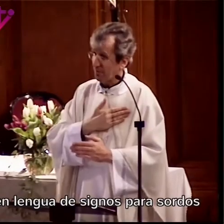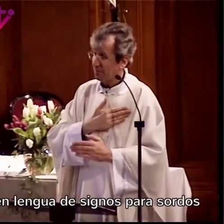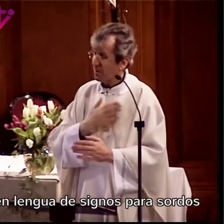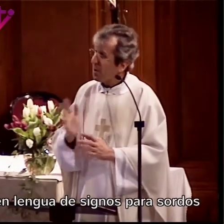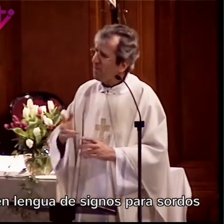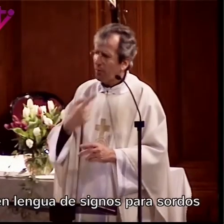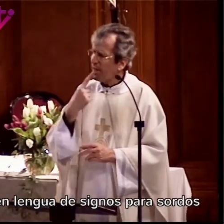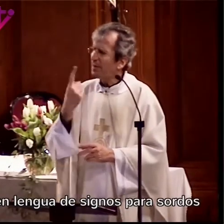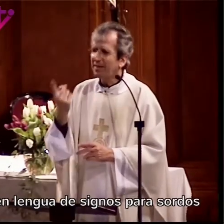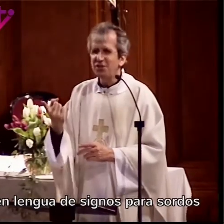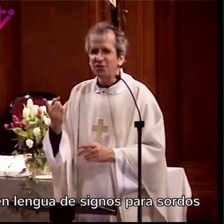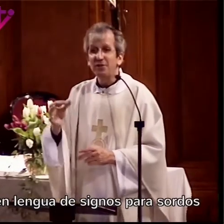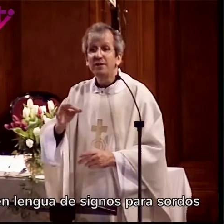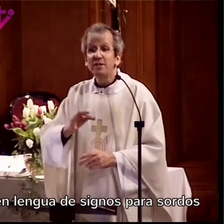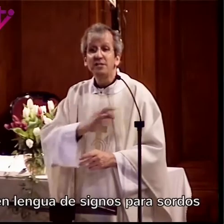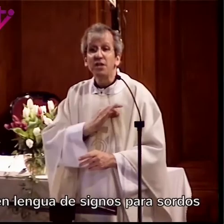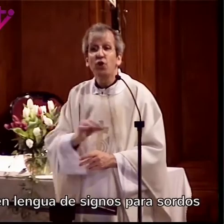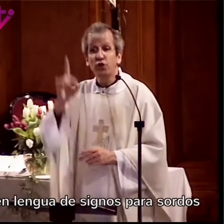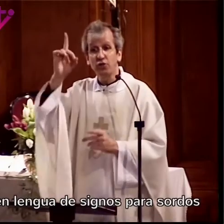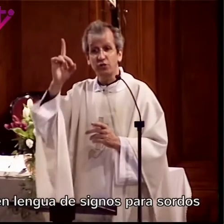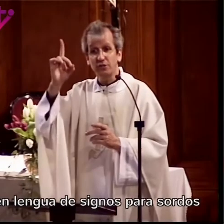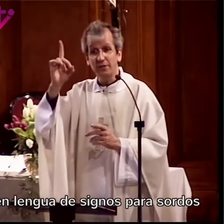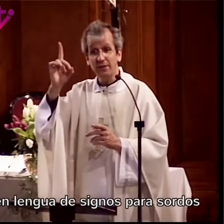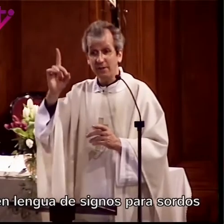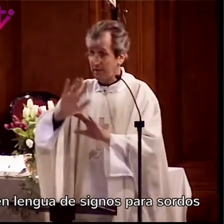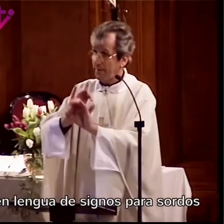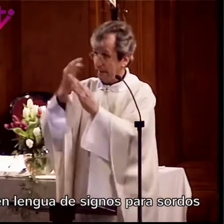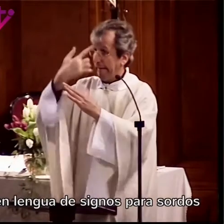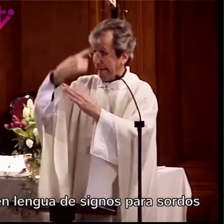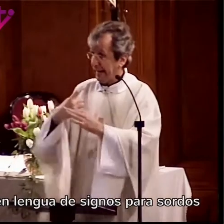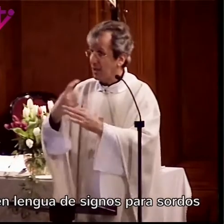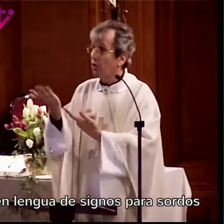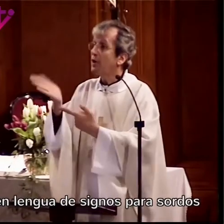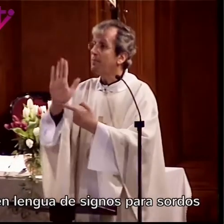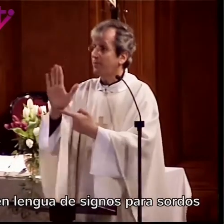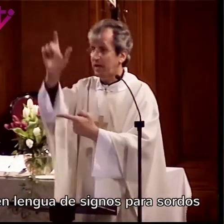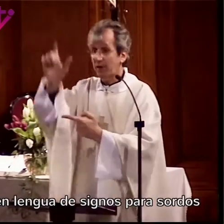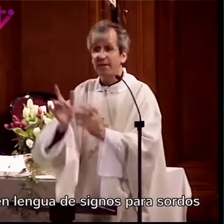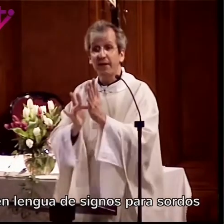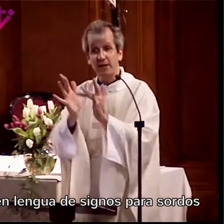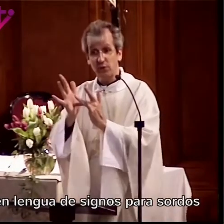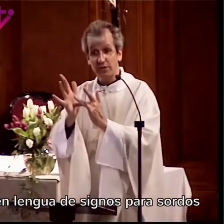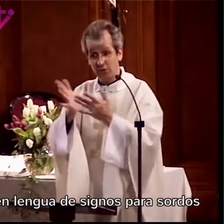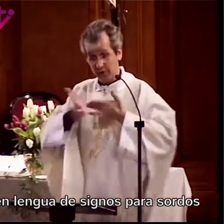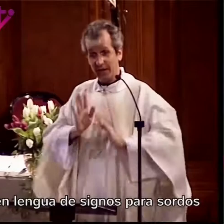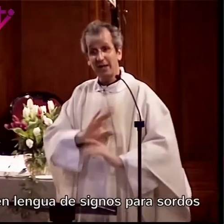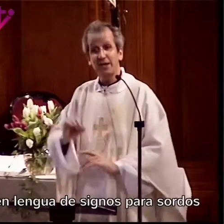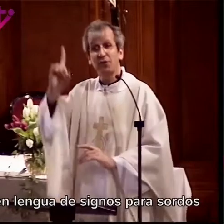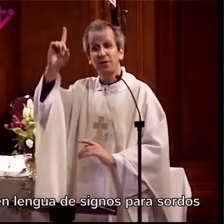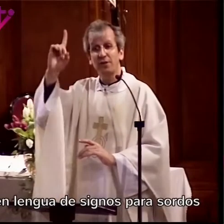podía haber dicho señor Dios y haber creído y profesado la fe en que Jesucristo es el hijo de Dios